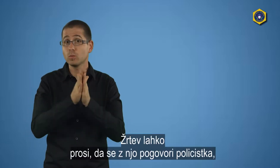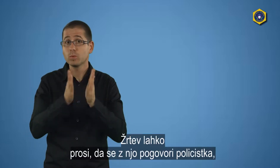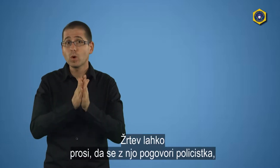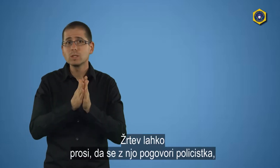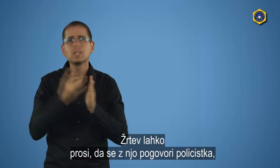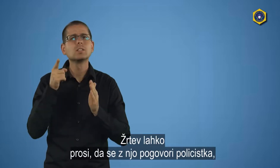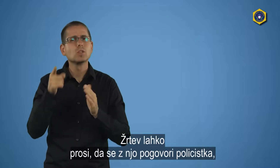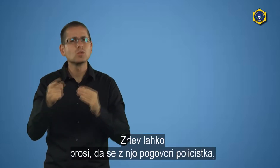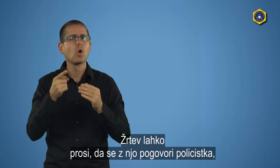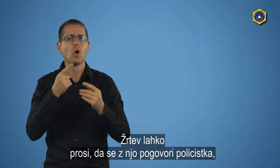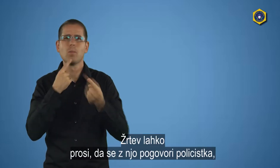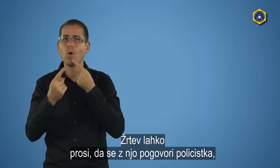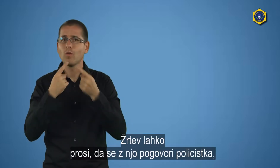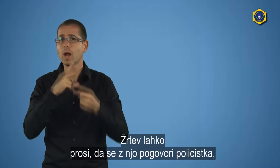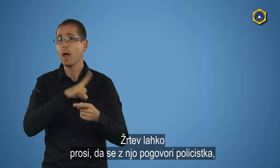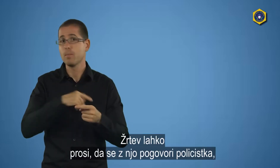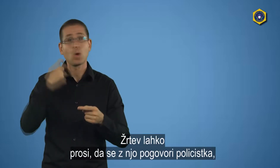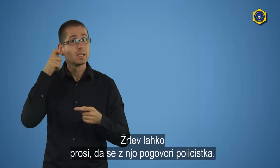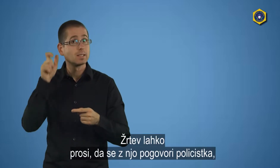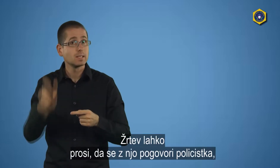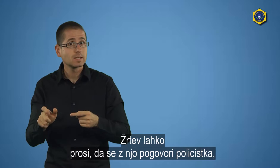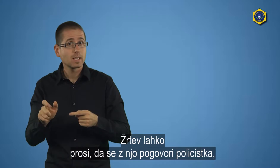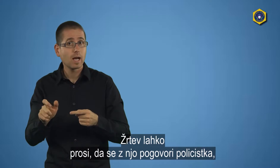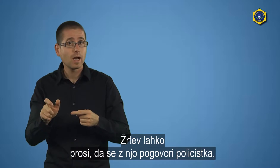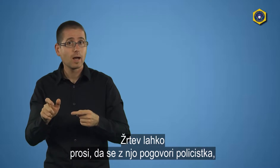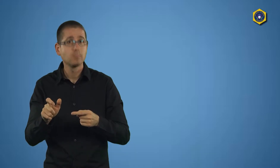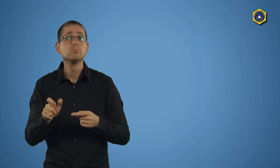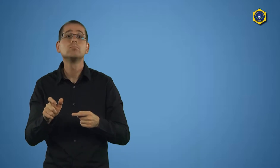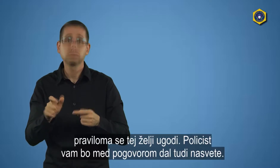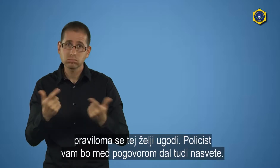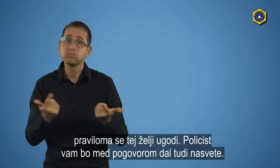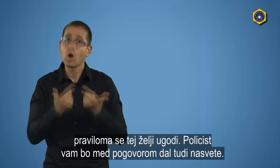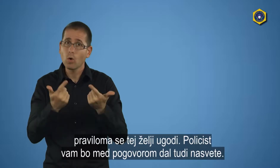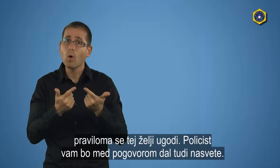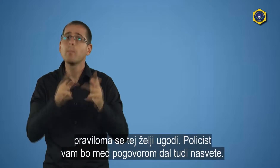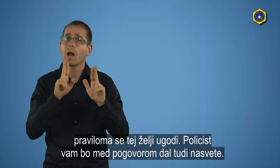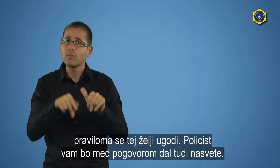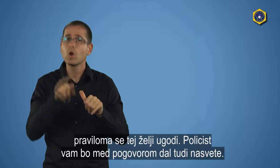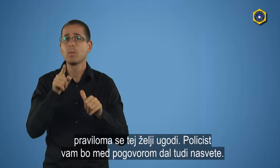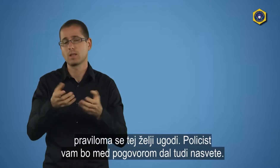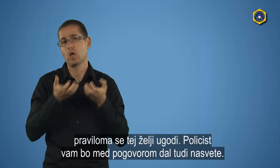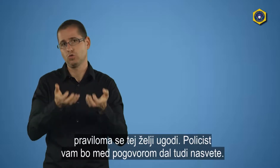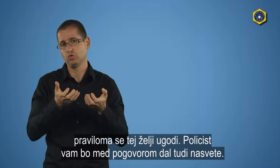Žrtev lahko prosi, da se z njo pogovori policistka, praviloma se tej želji ugodi.